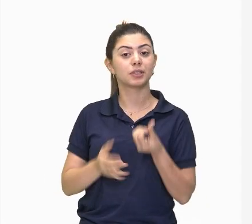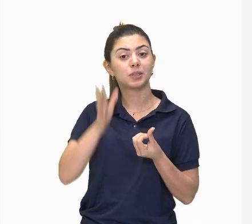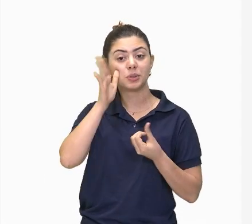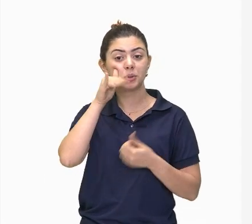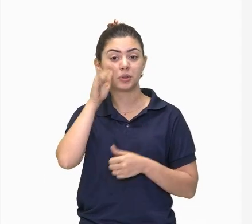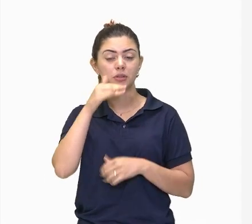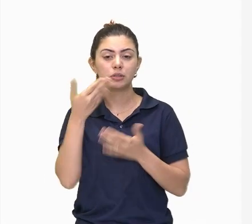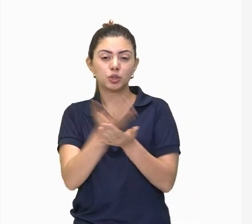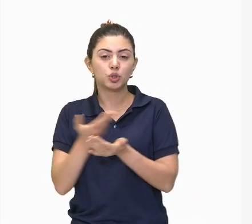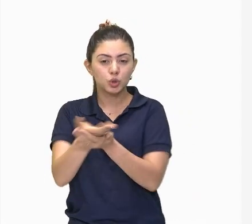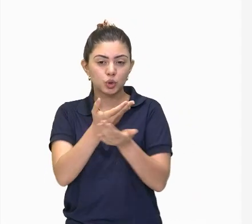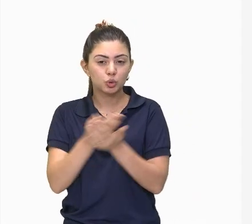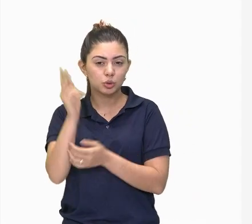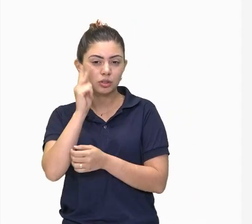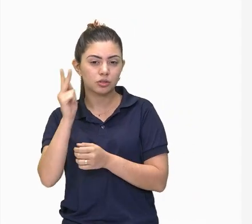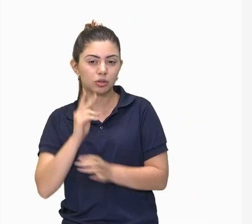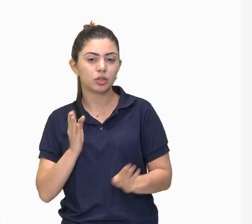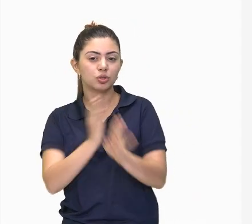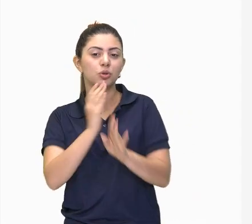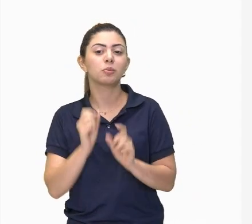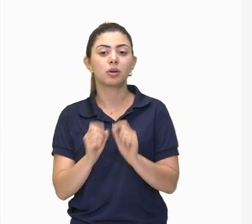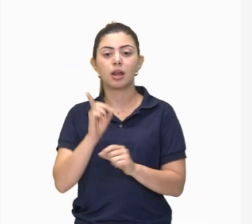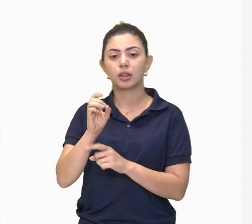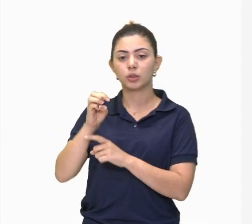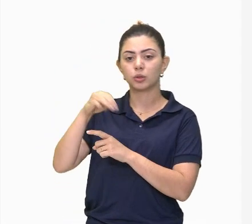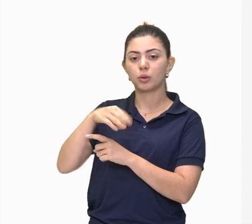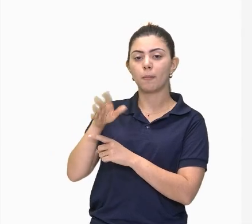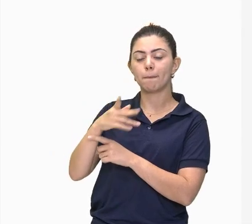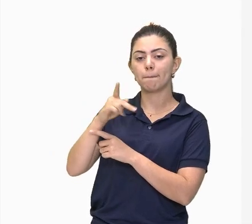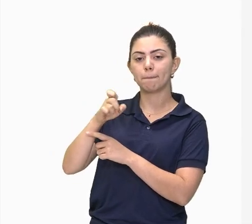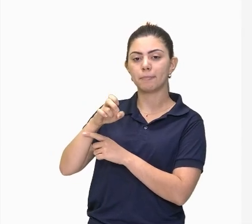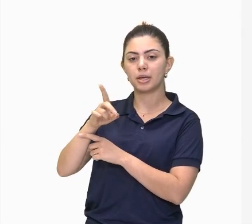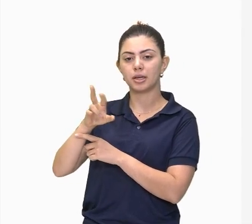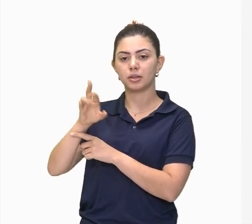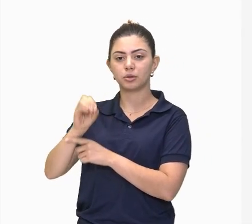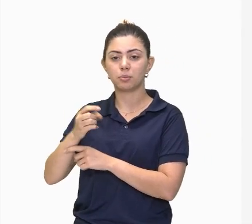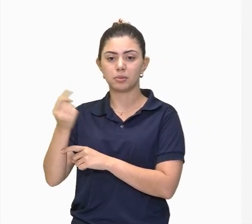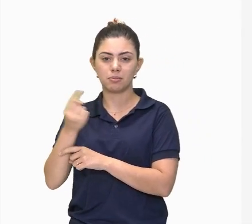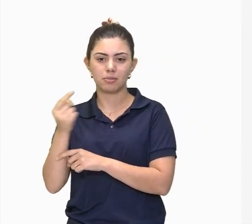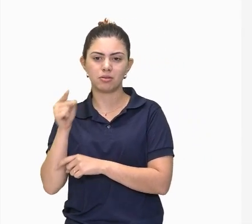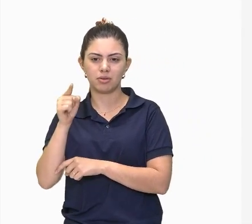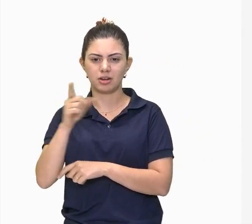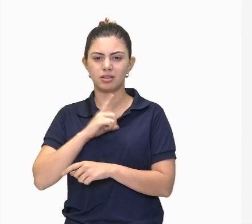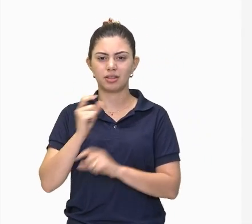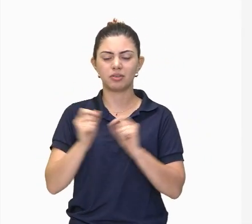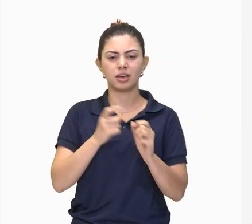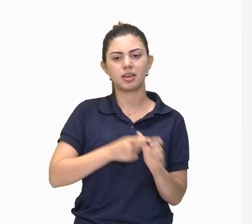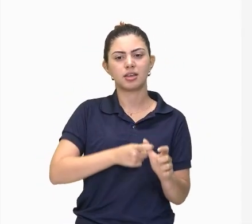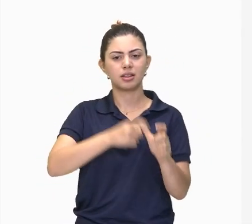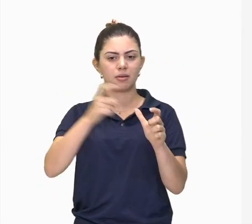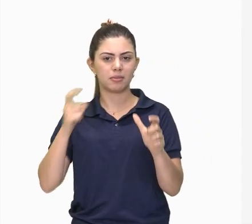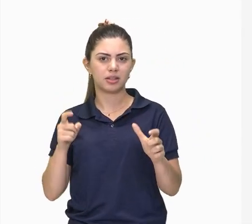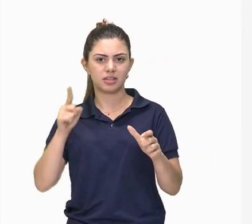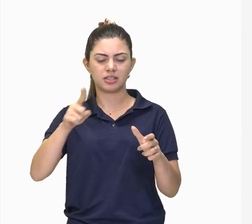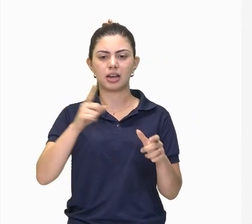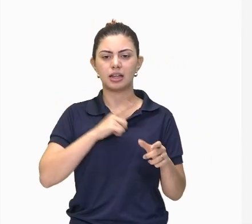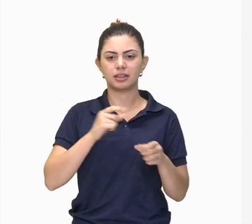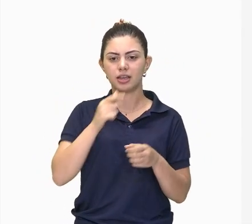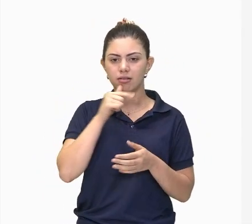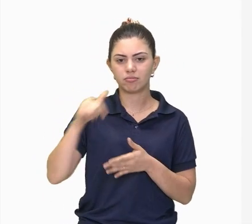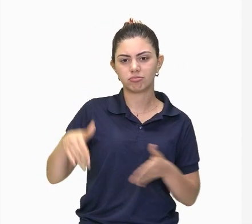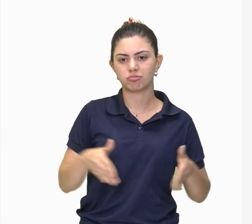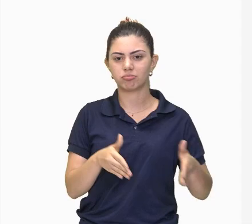estudos históricos revelaram que Dom Pedro I não declarou independência às margens do Riacho do